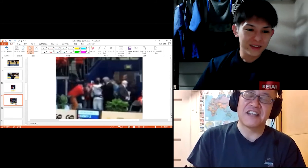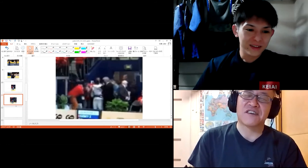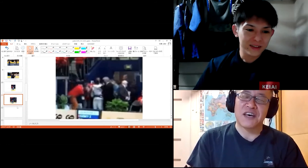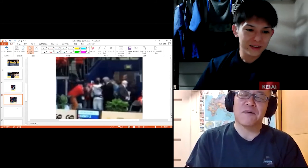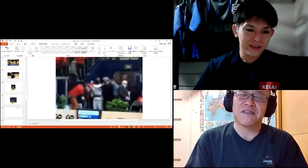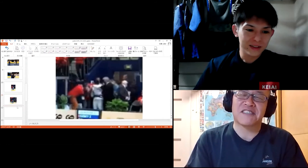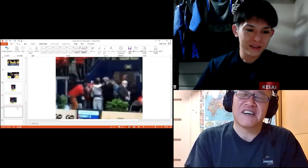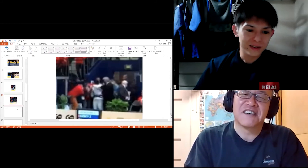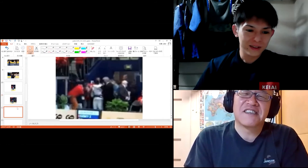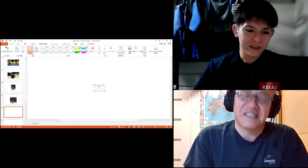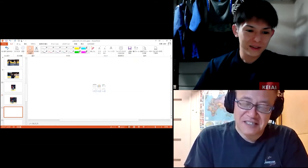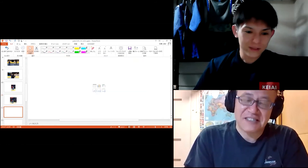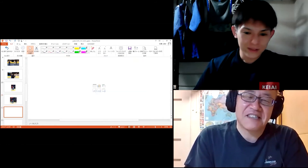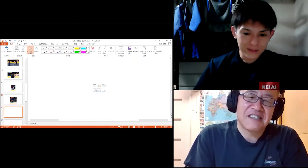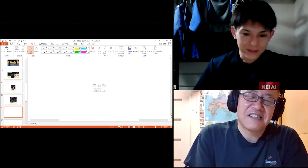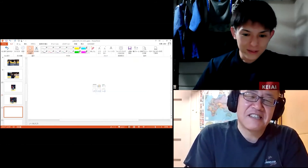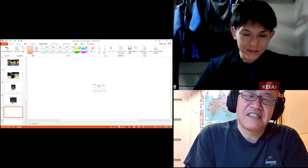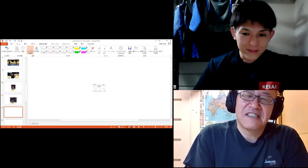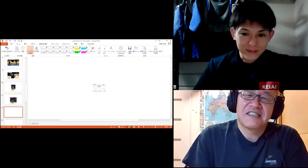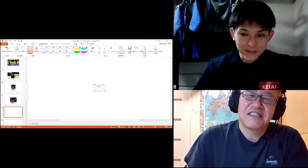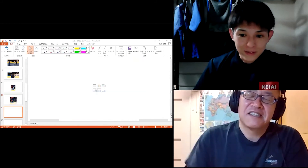で、ね、泣くのやめました。